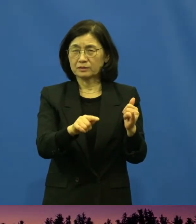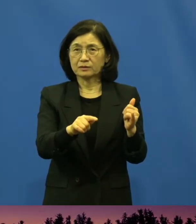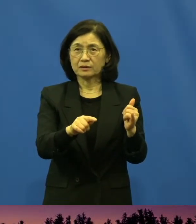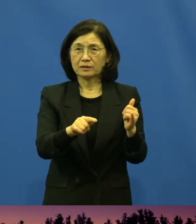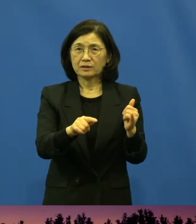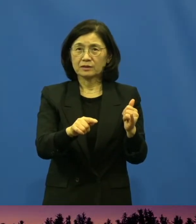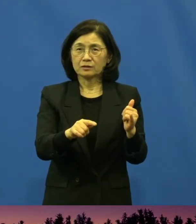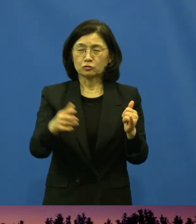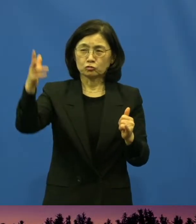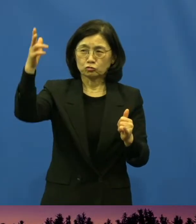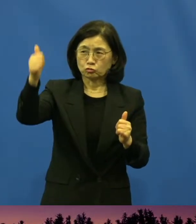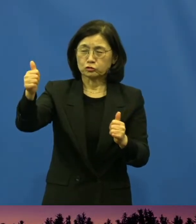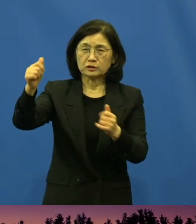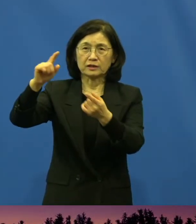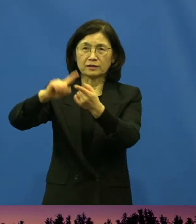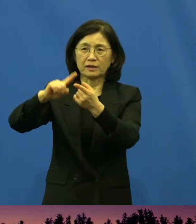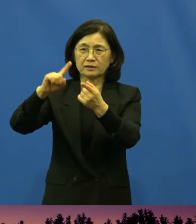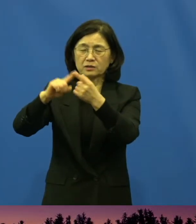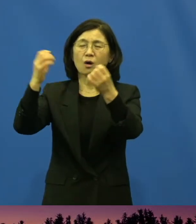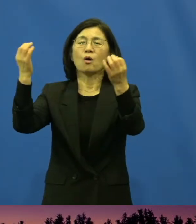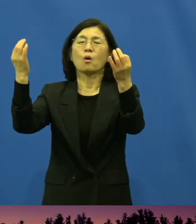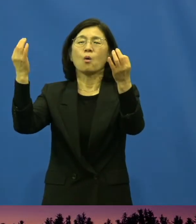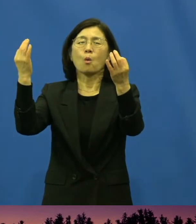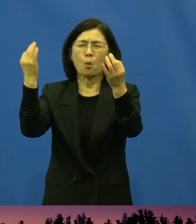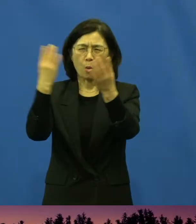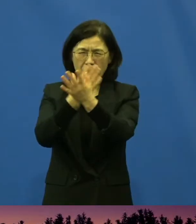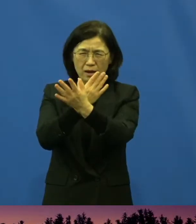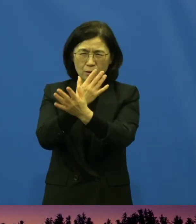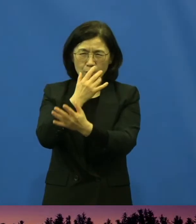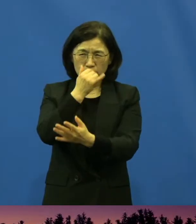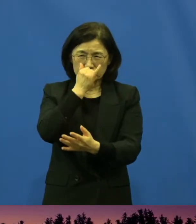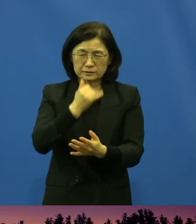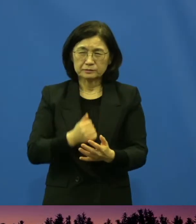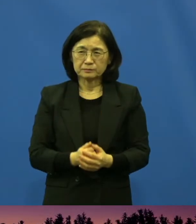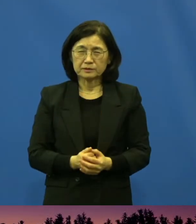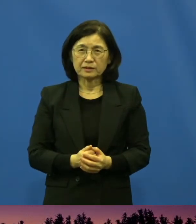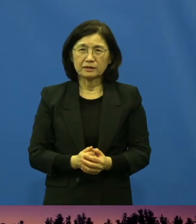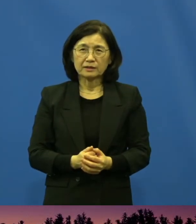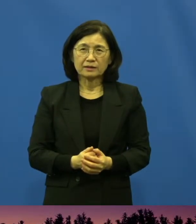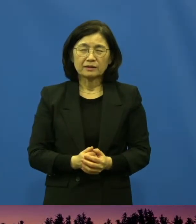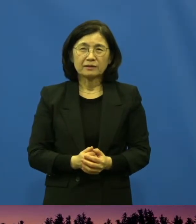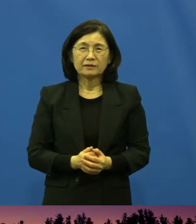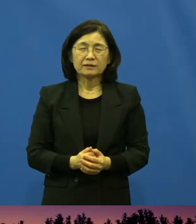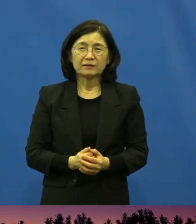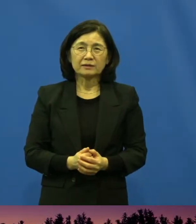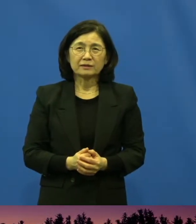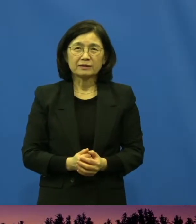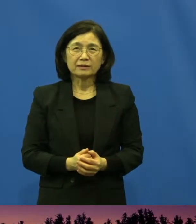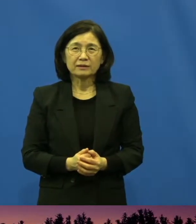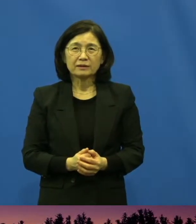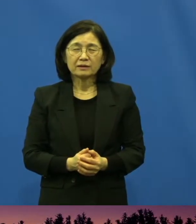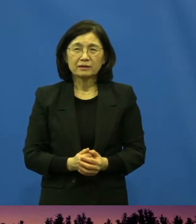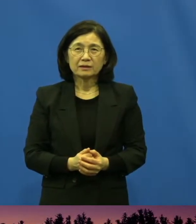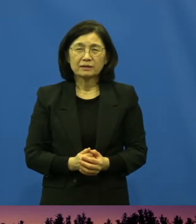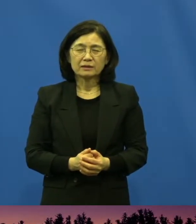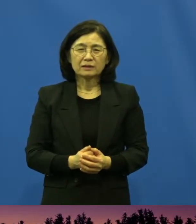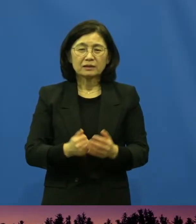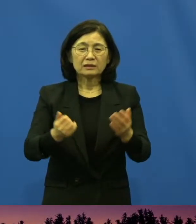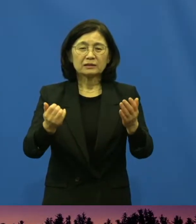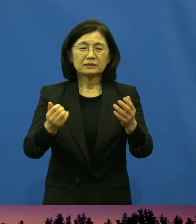있죠. 주인에 대한 자기의 어떤 선입견이나 이런 관점이 잘못되어 있으니까 일을 하고 싶지